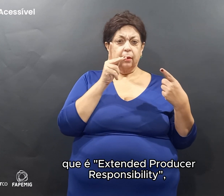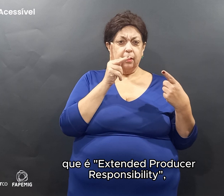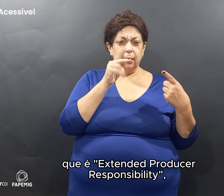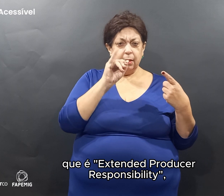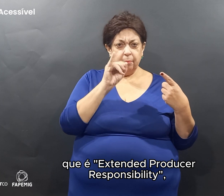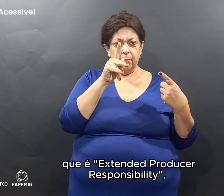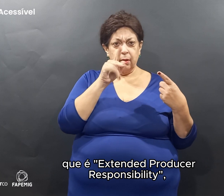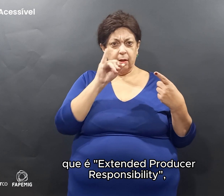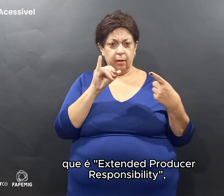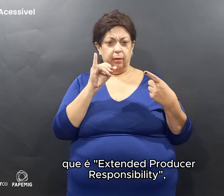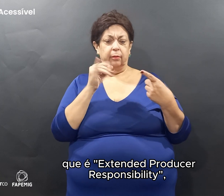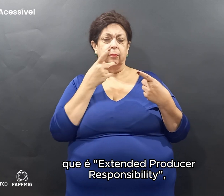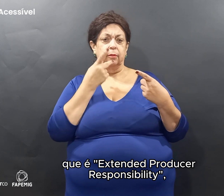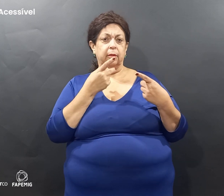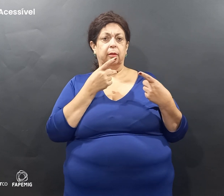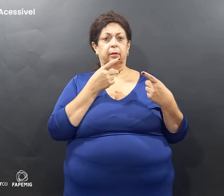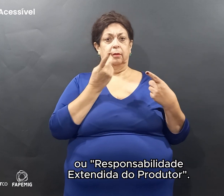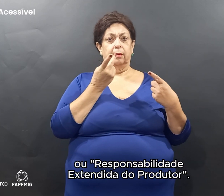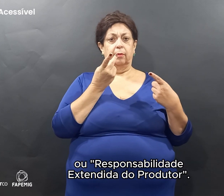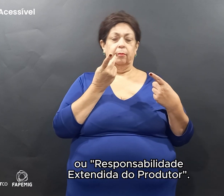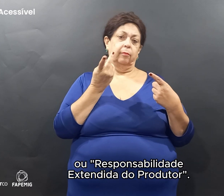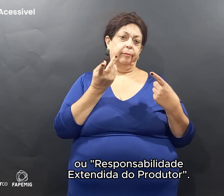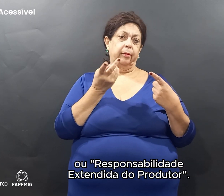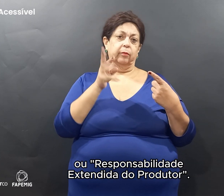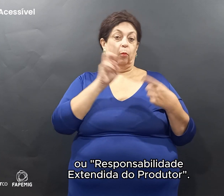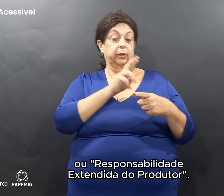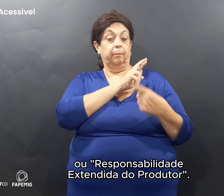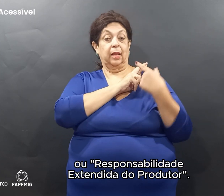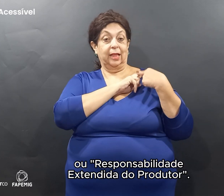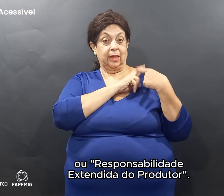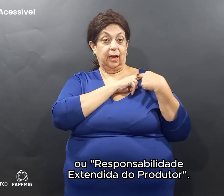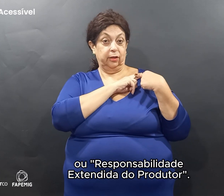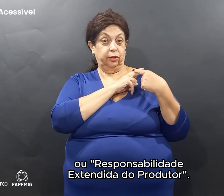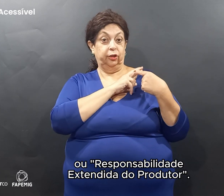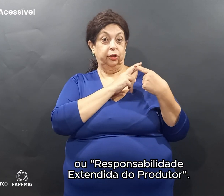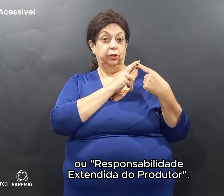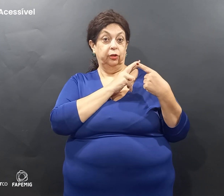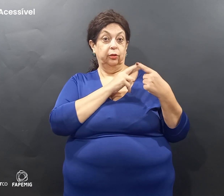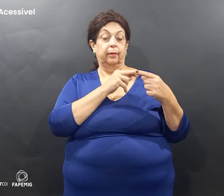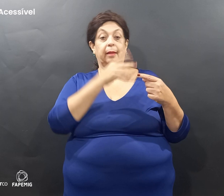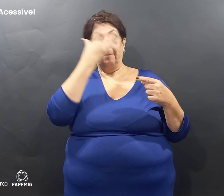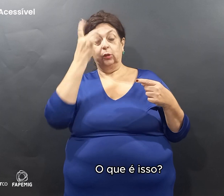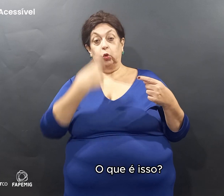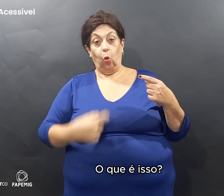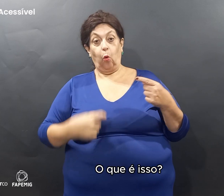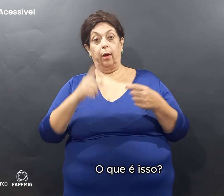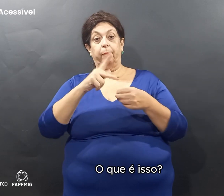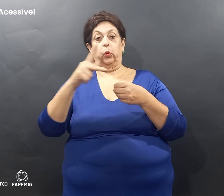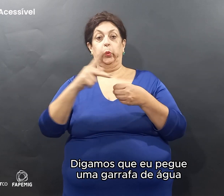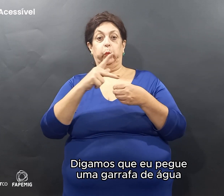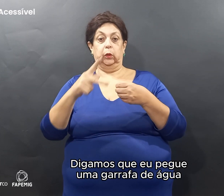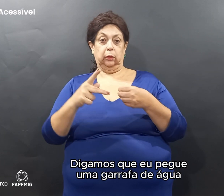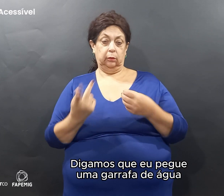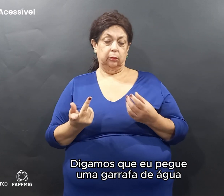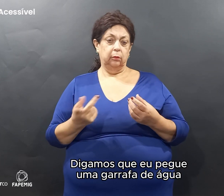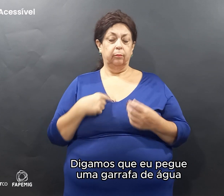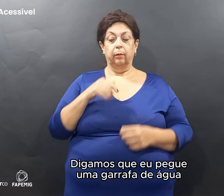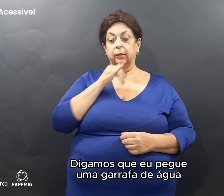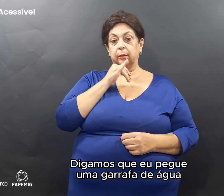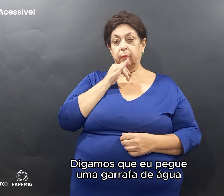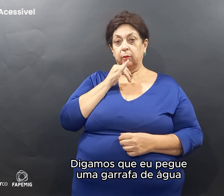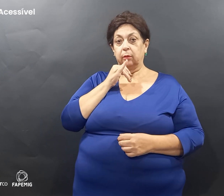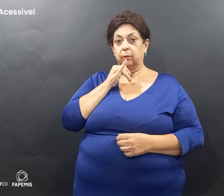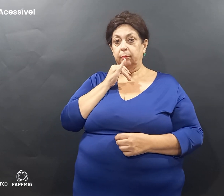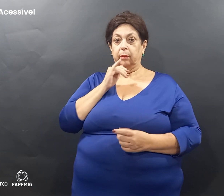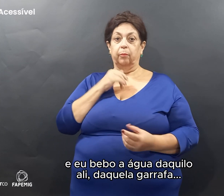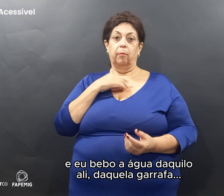que é Extended Producer Responsibility, ou responsabilidade estendida do produtor. O que é isso? Digamos que eu pego uma garrafa